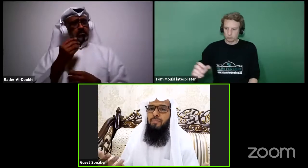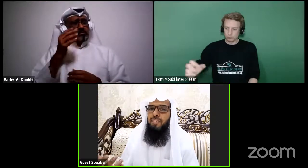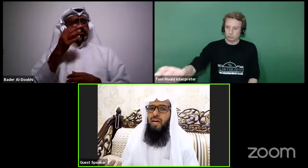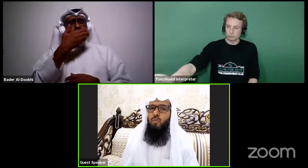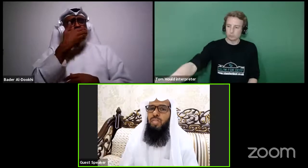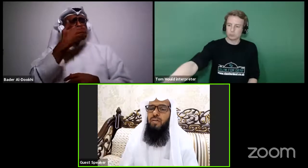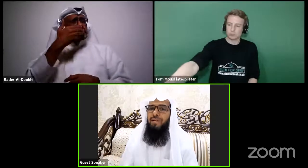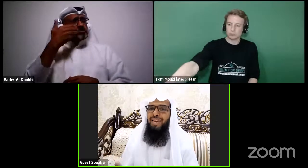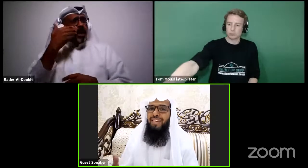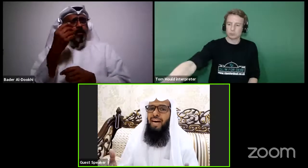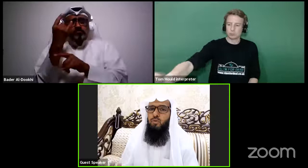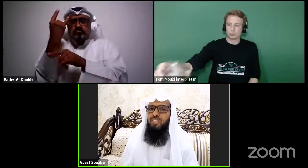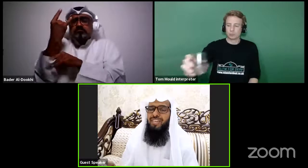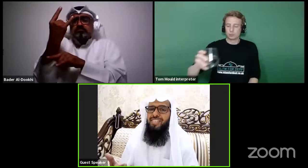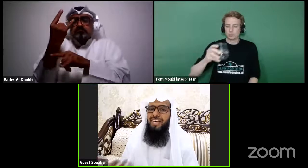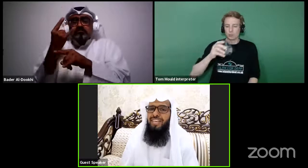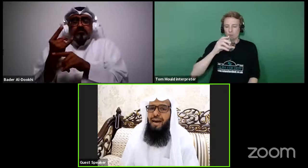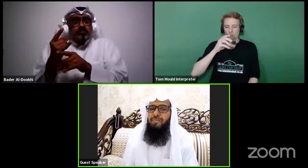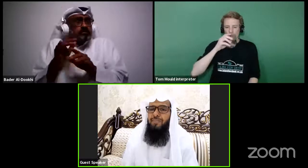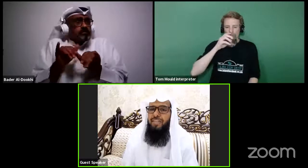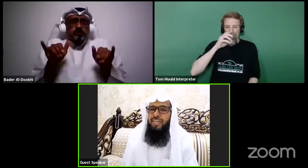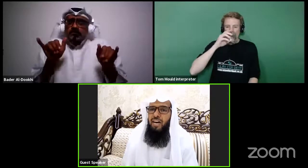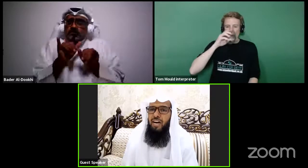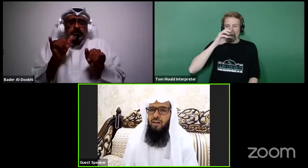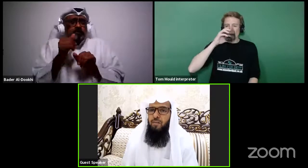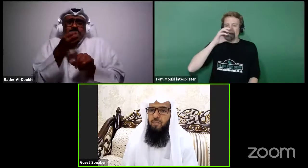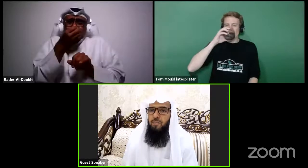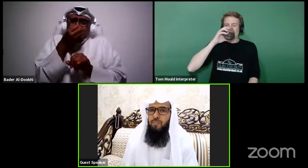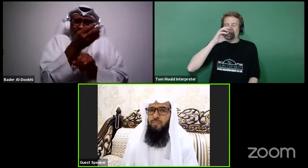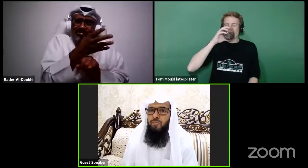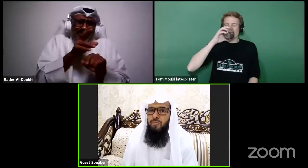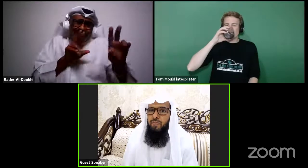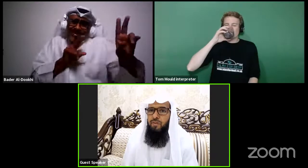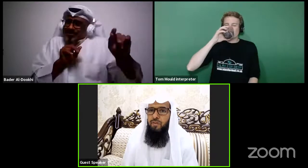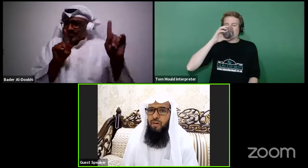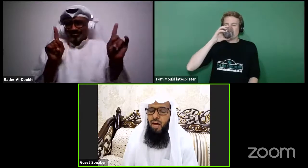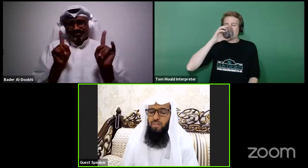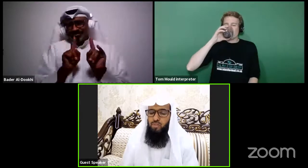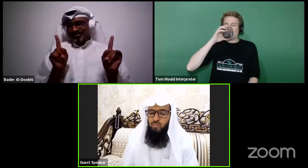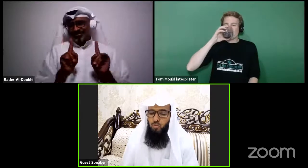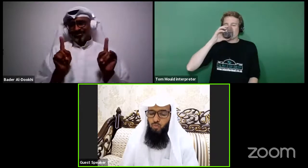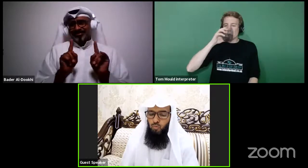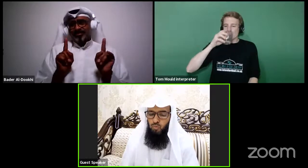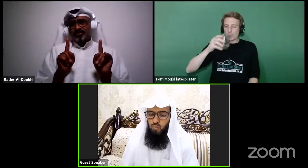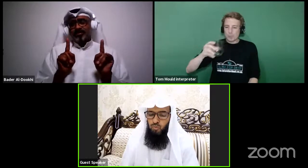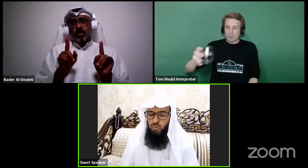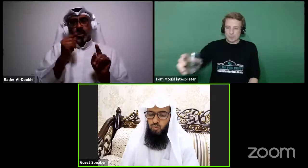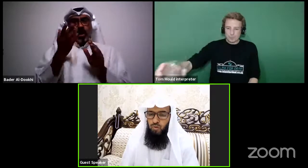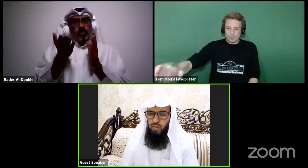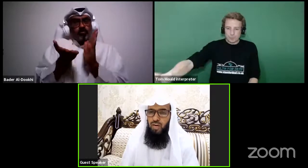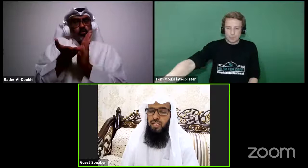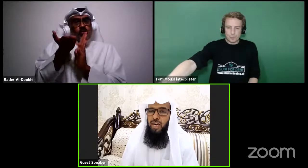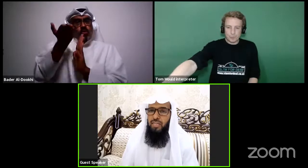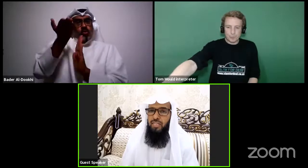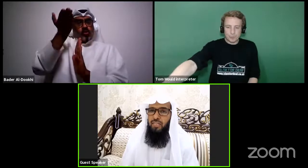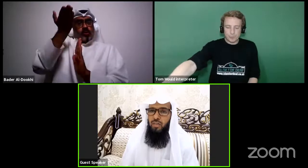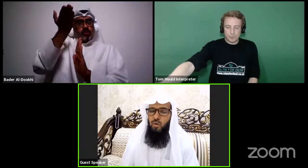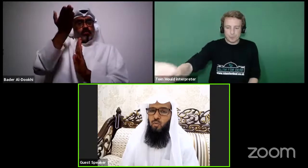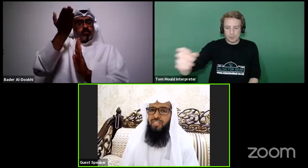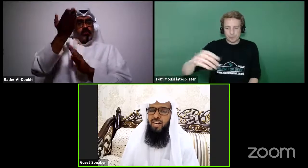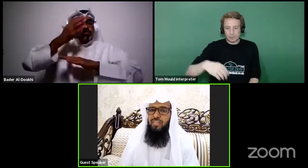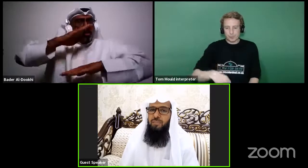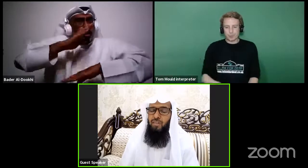التي تمنعني من أن أرد السيئة بمثلها. هذا سمو